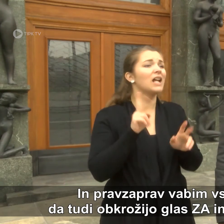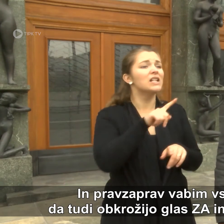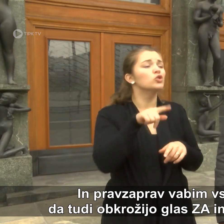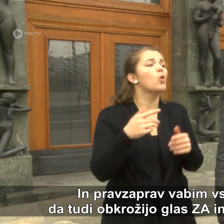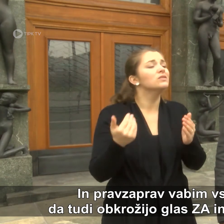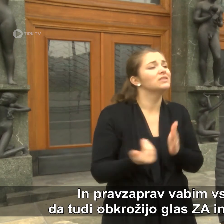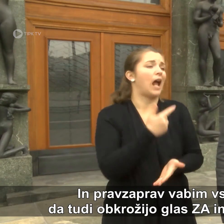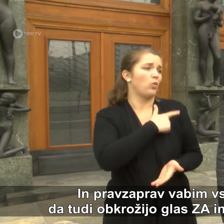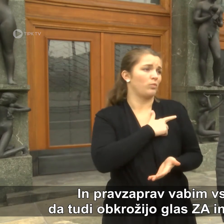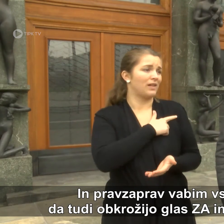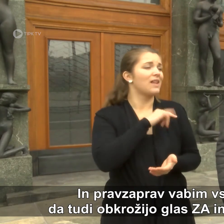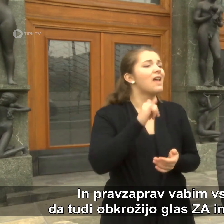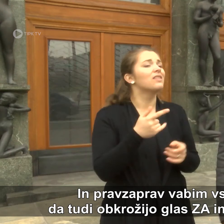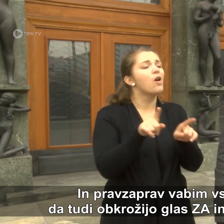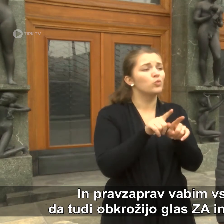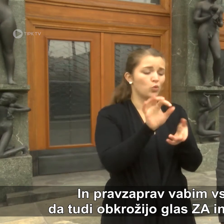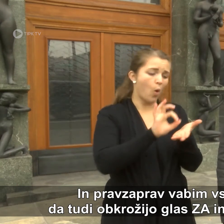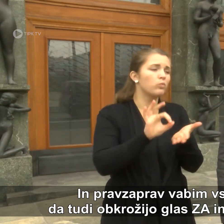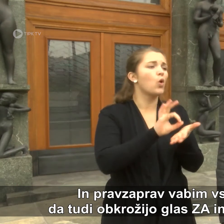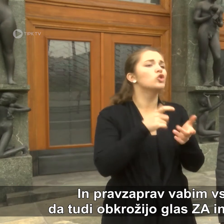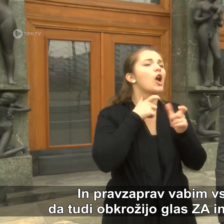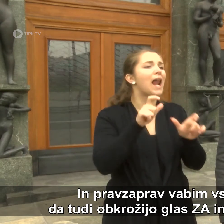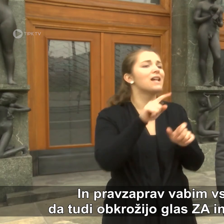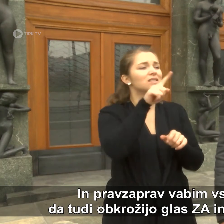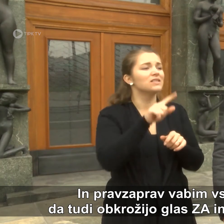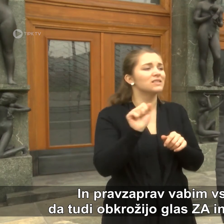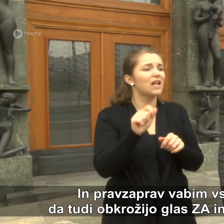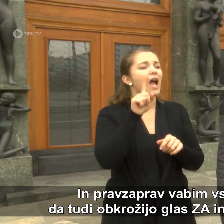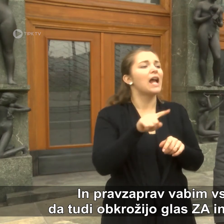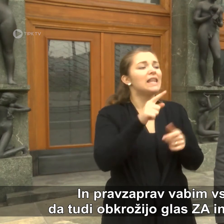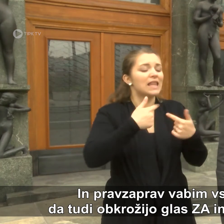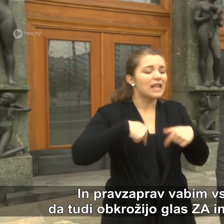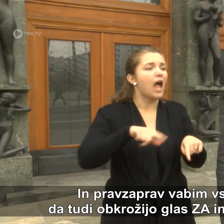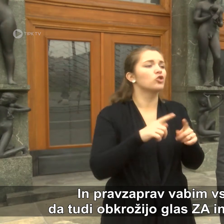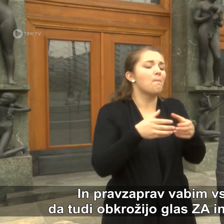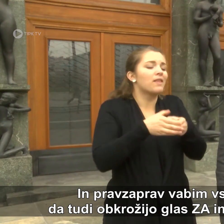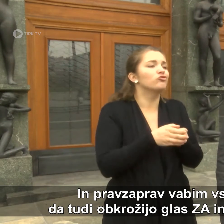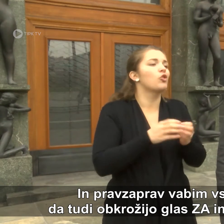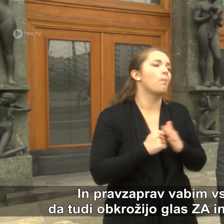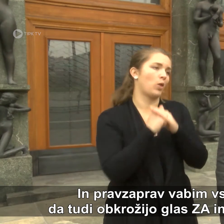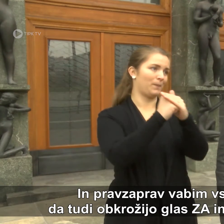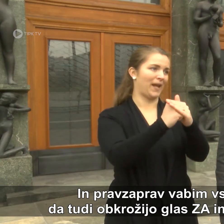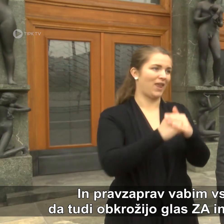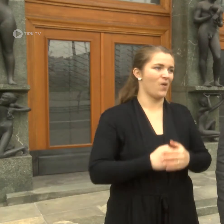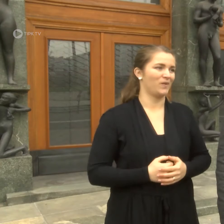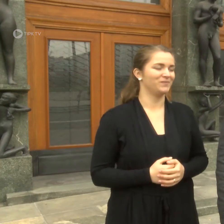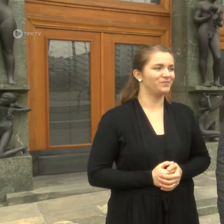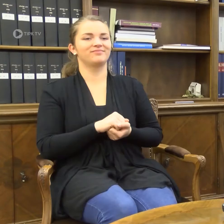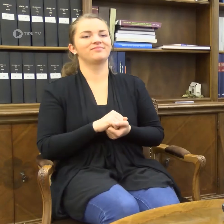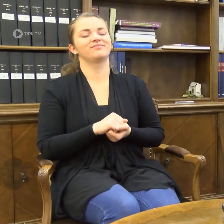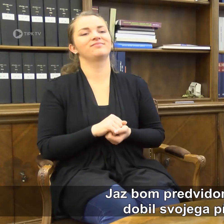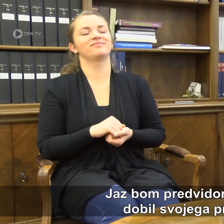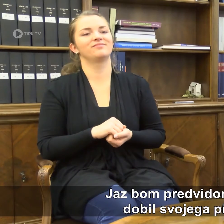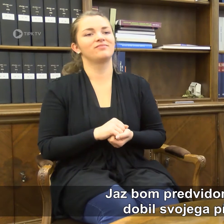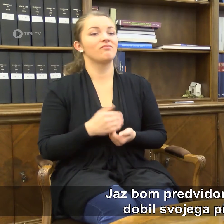tudi obkrožijo glas za in nas manjšino podprejo. Jaz bom